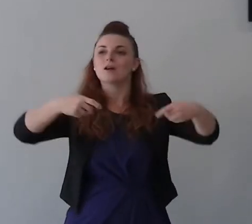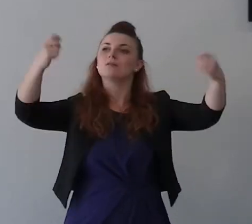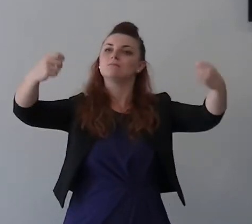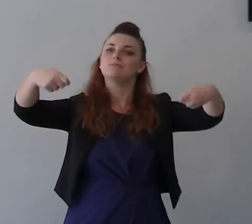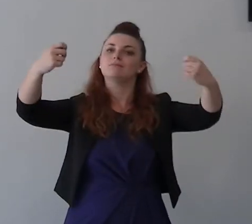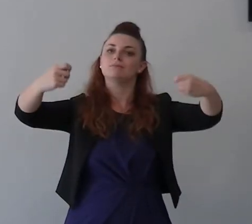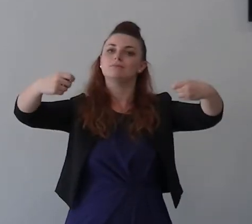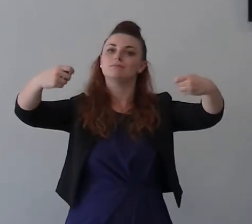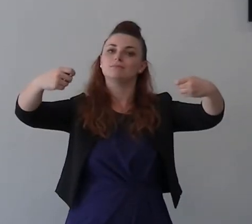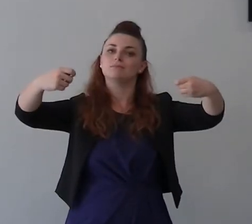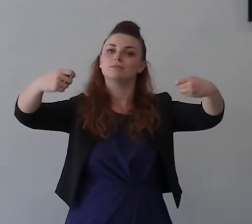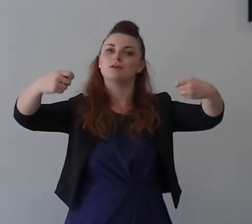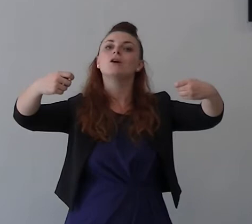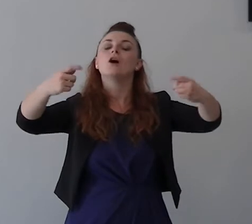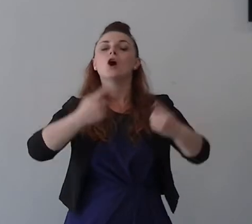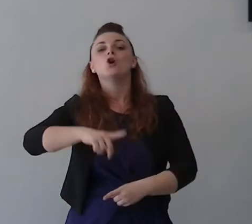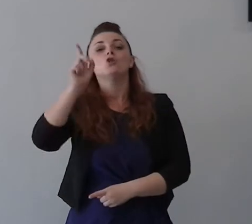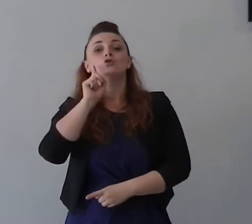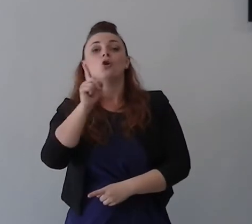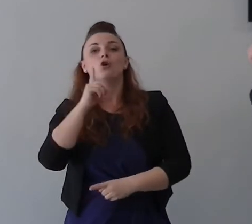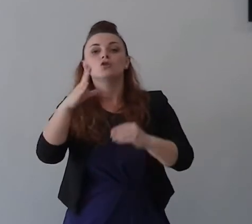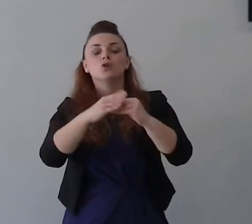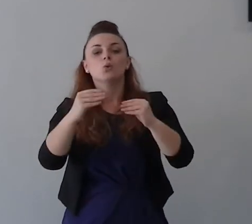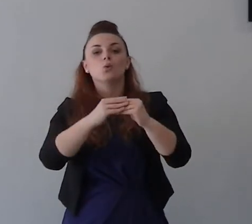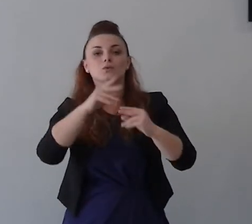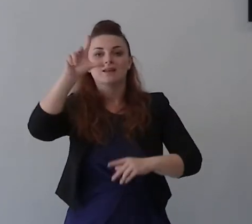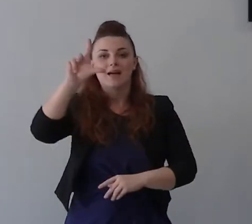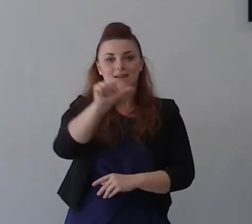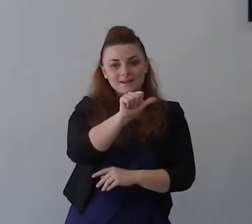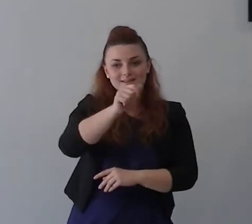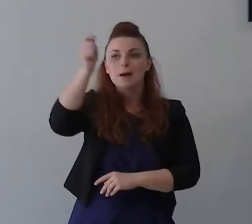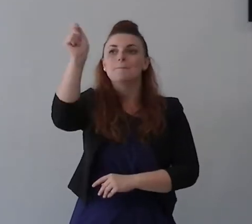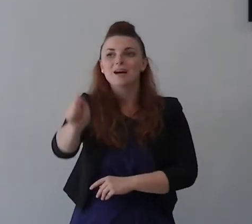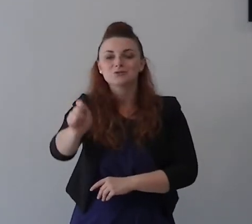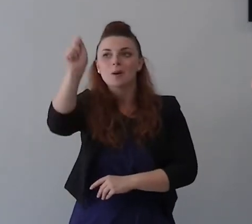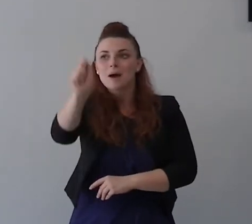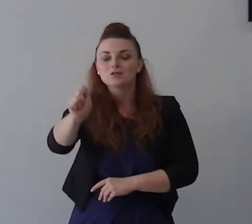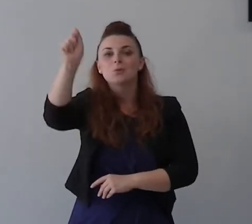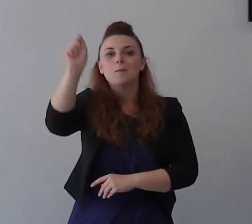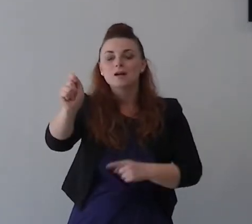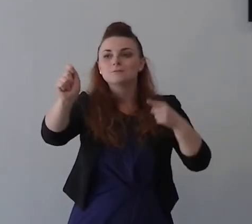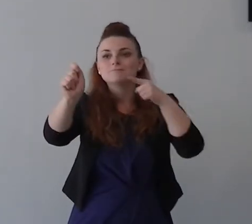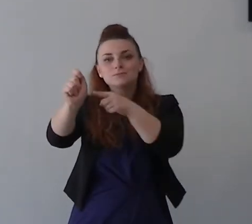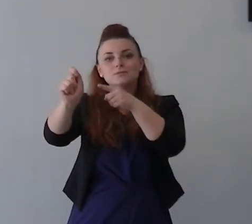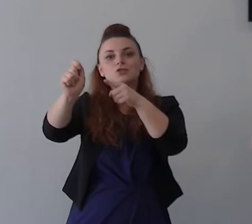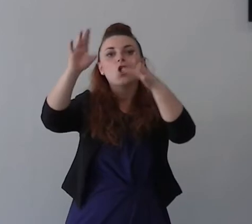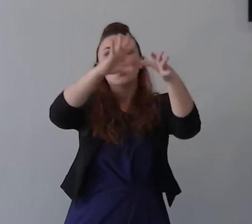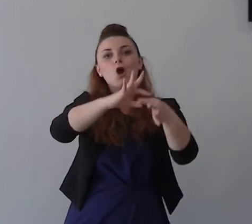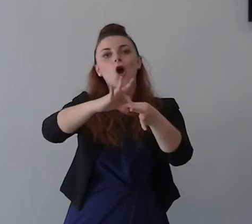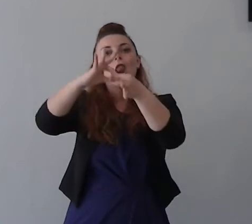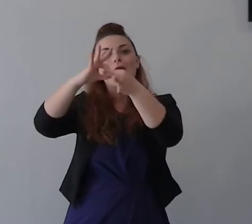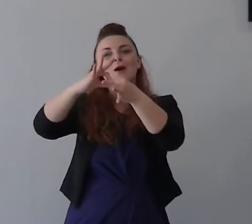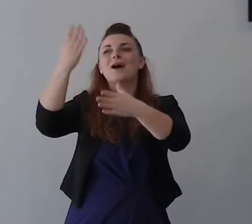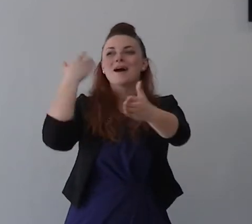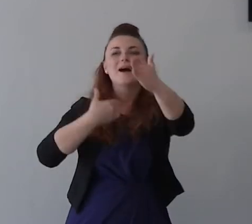così come i sordi lo fanno in Lis, la lingua dei segni, ogni volta che dicono Pasqua. Si ricordano che è stato festeggiato, che è il re